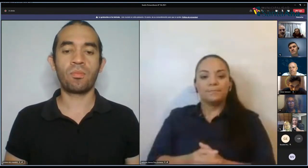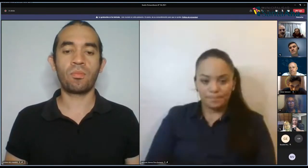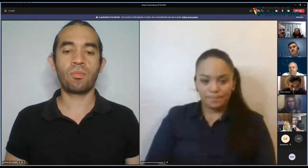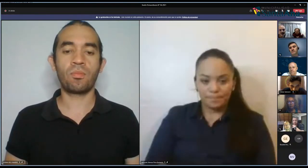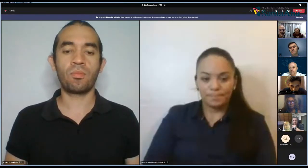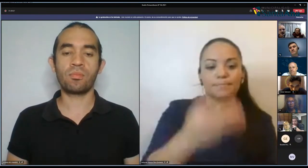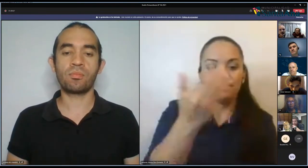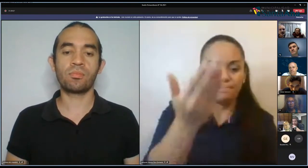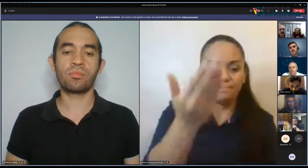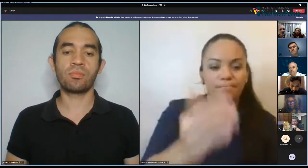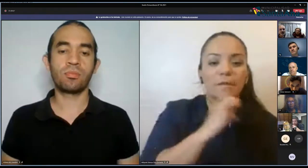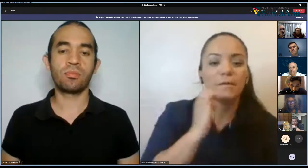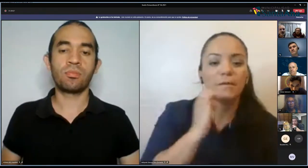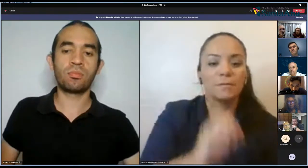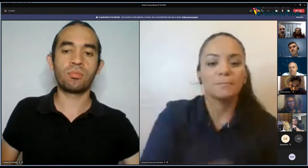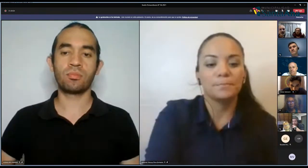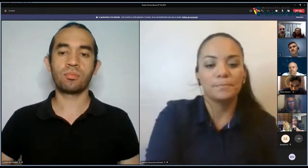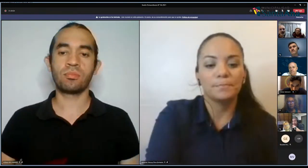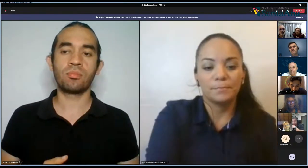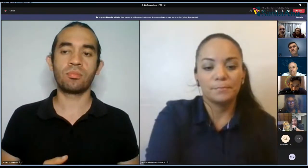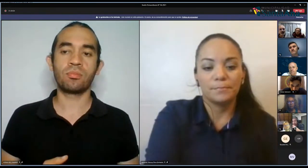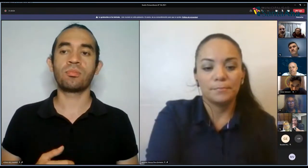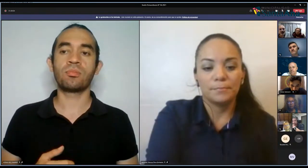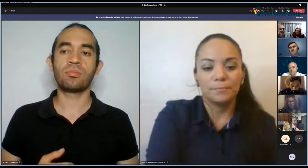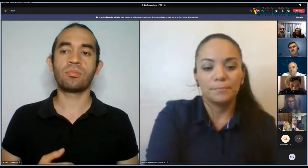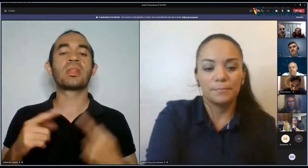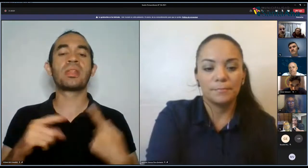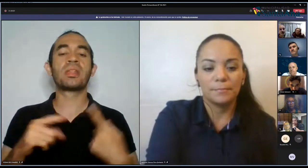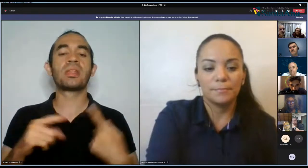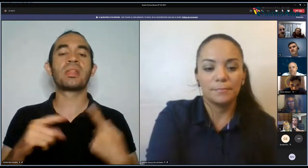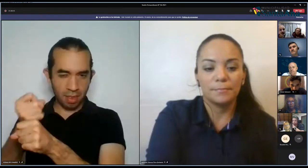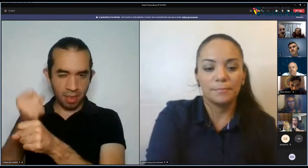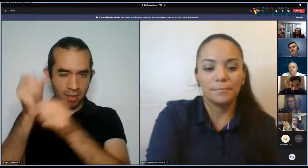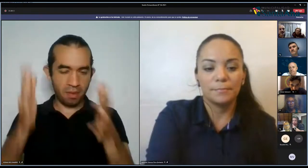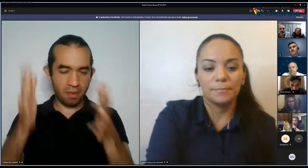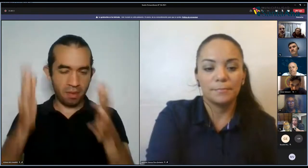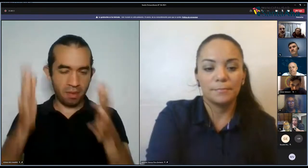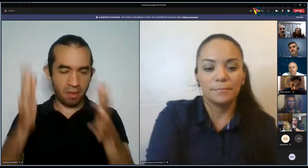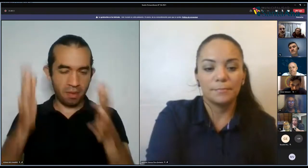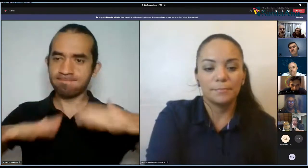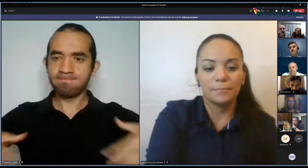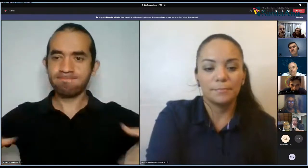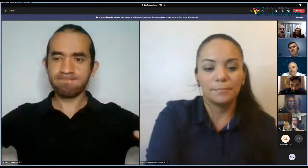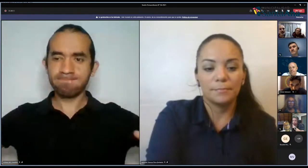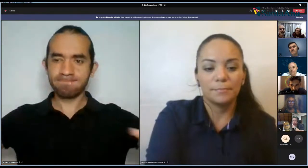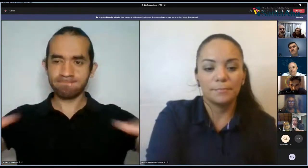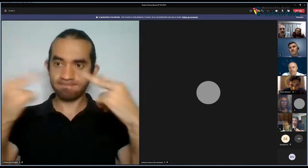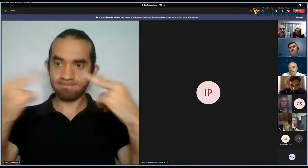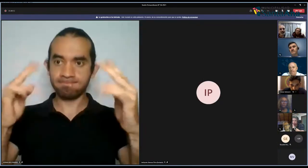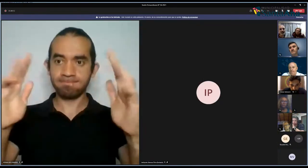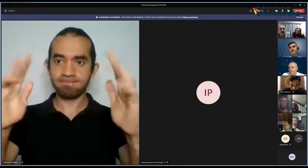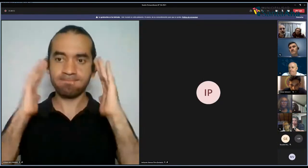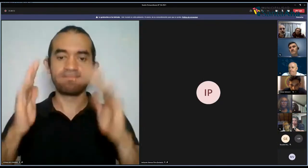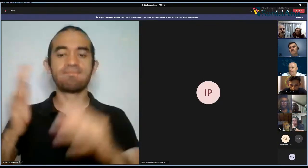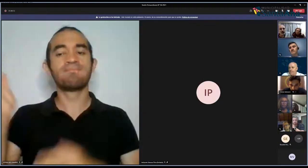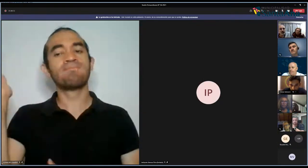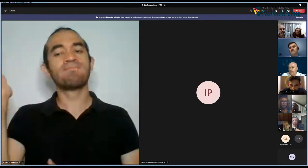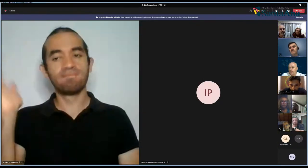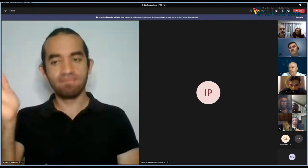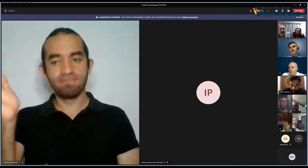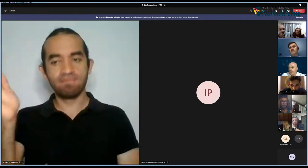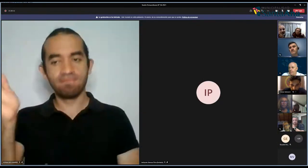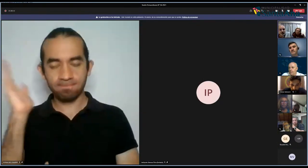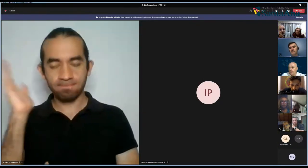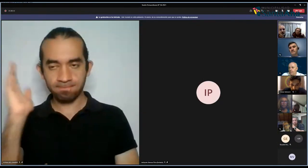demás personeros les agradecemos profundamente el espacio que nos abrían este para poder exponer este esta preocupación que tenemos